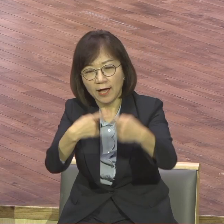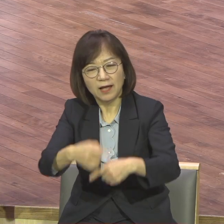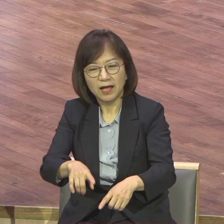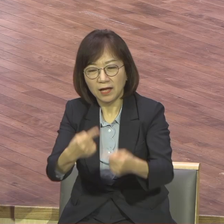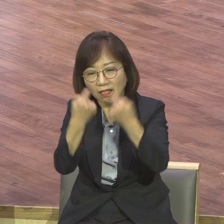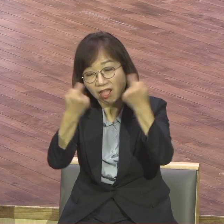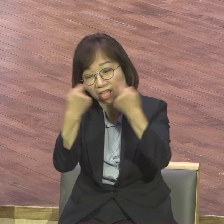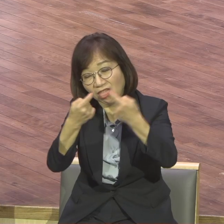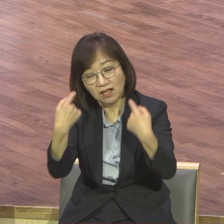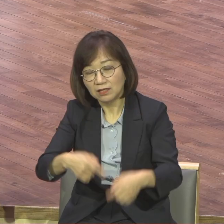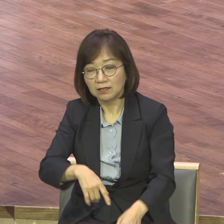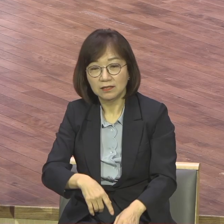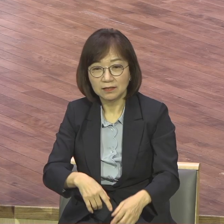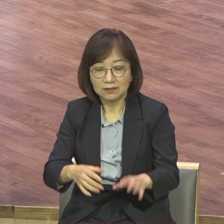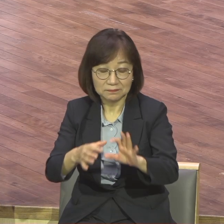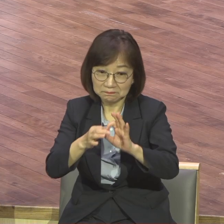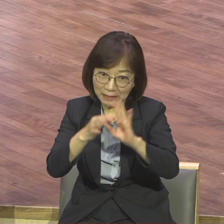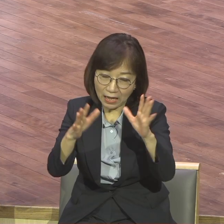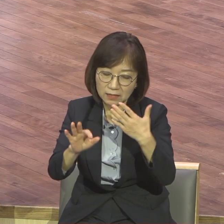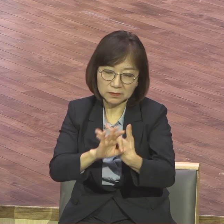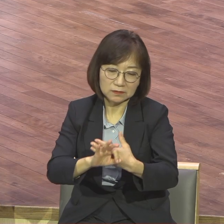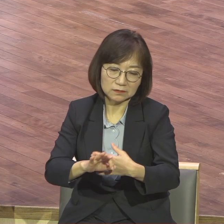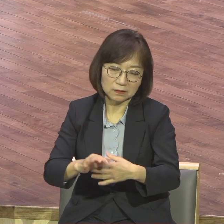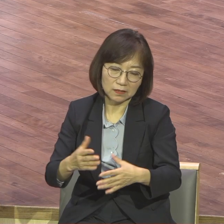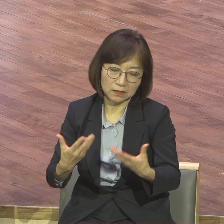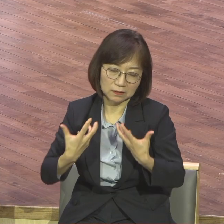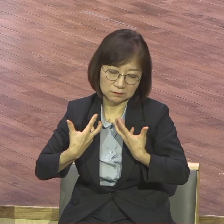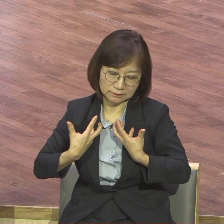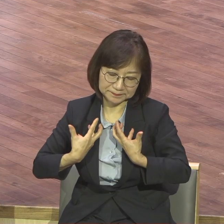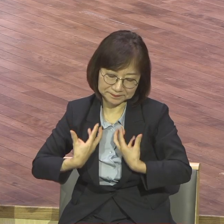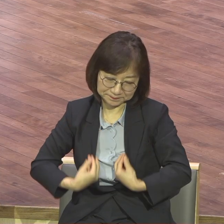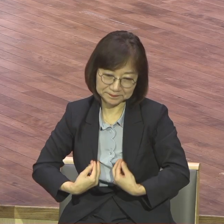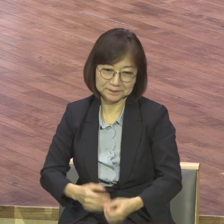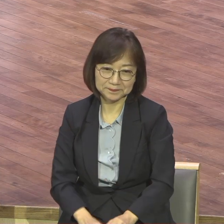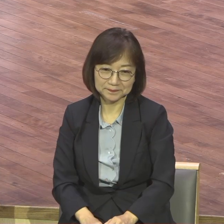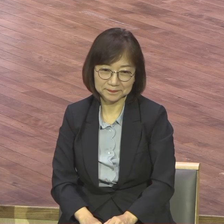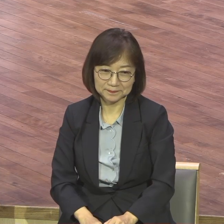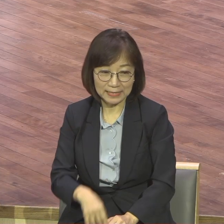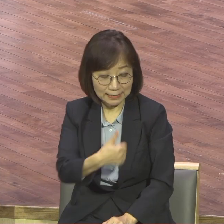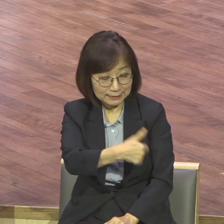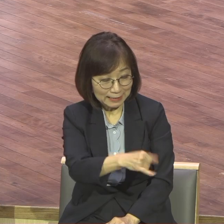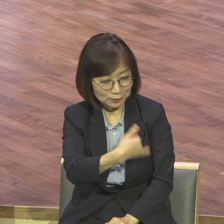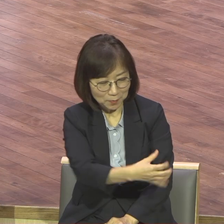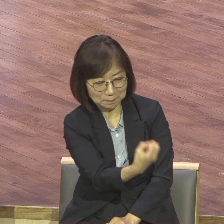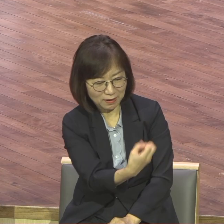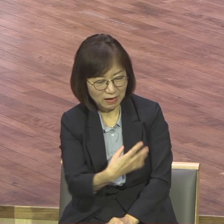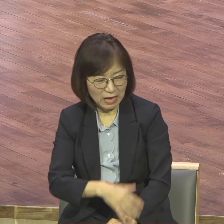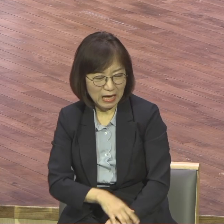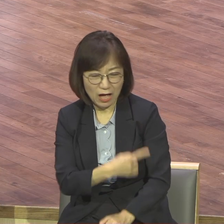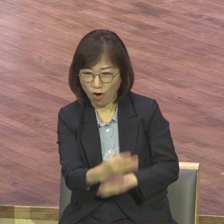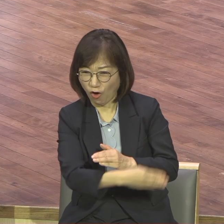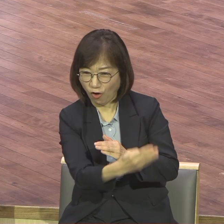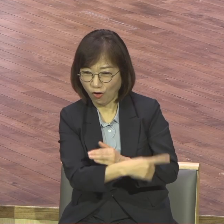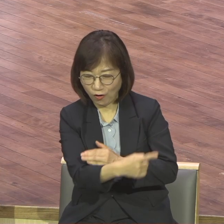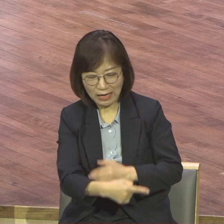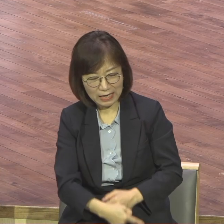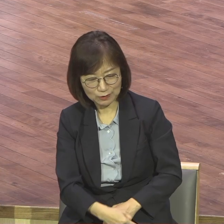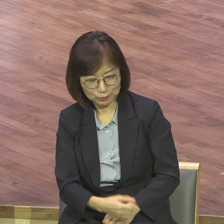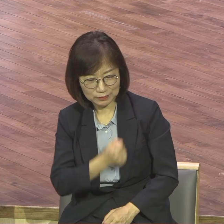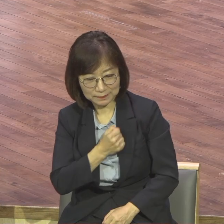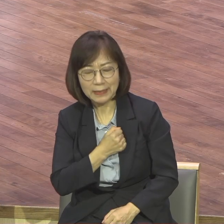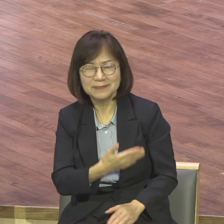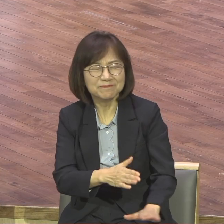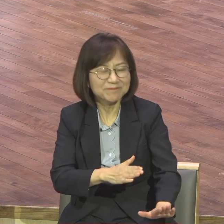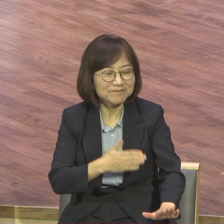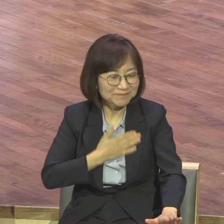말도 들어줘야 돼요 자녀들 말, 그 말이 안 되는 소리인데 그 말을 들어줘야 돼요. 안 그러면 관계